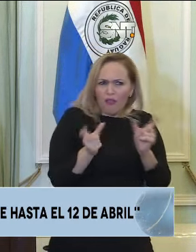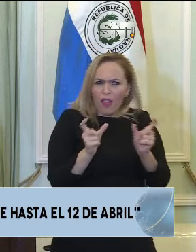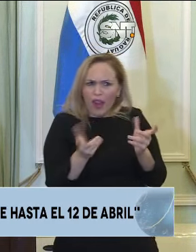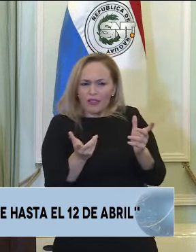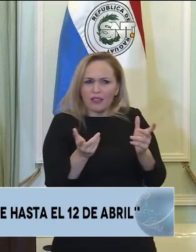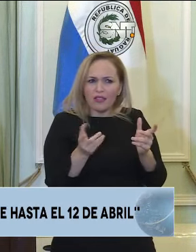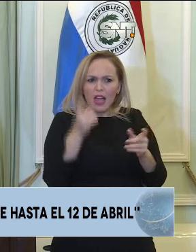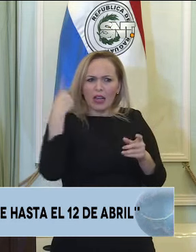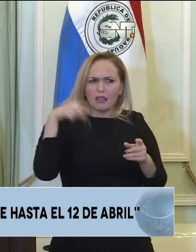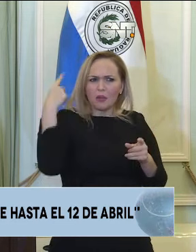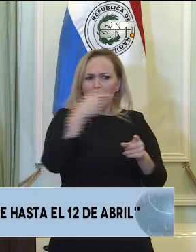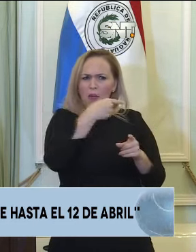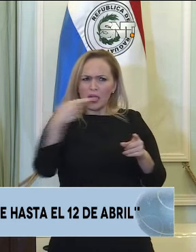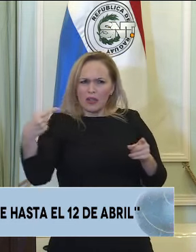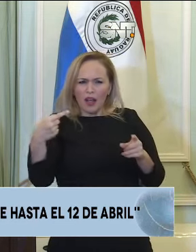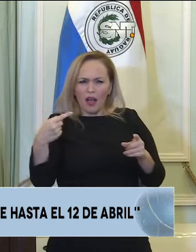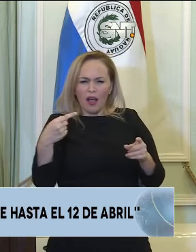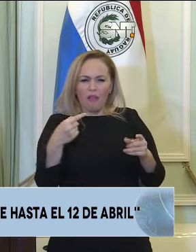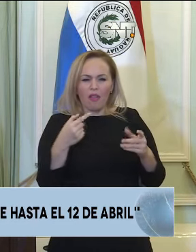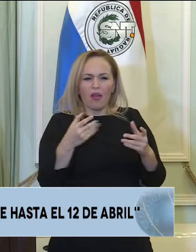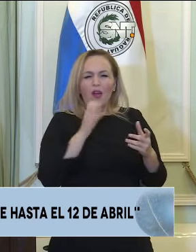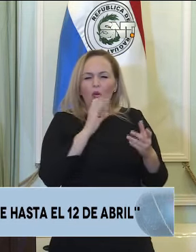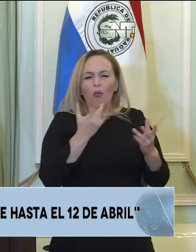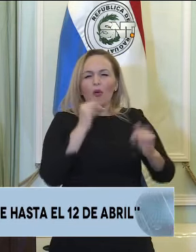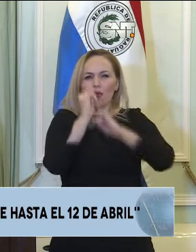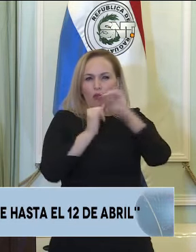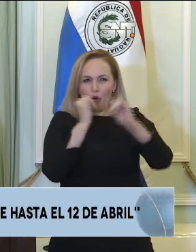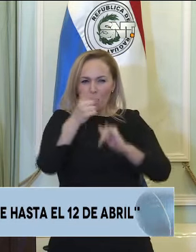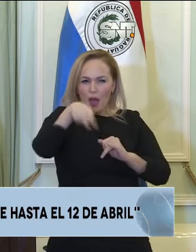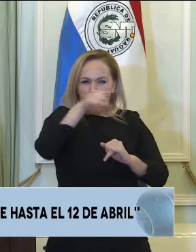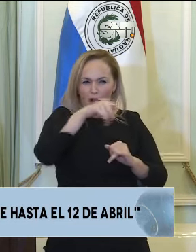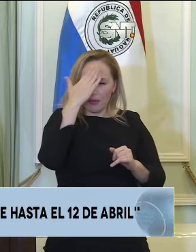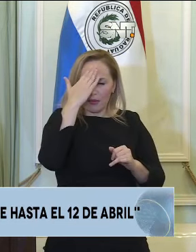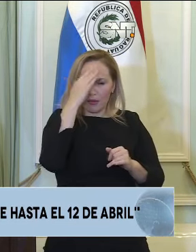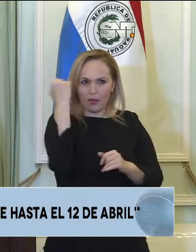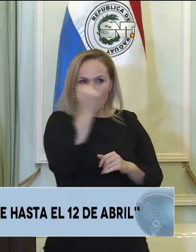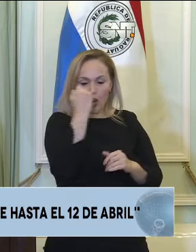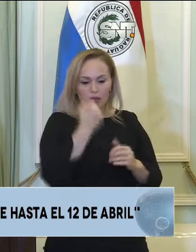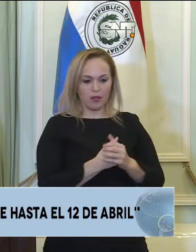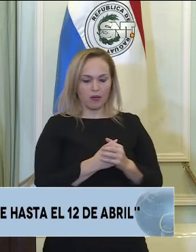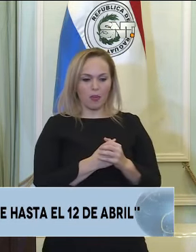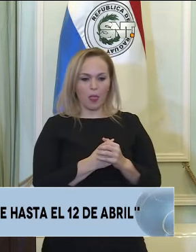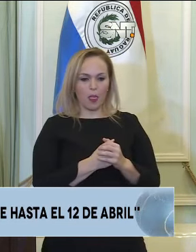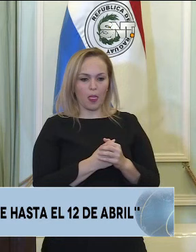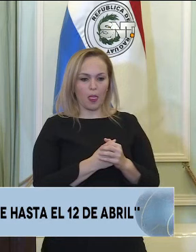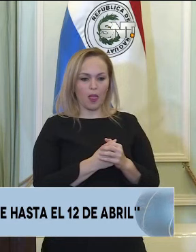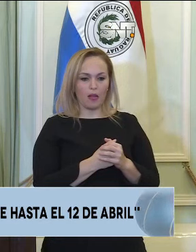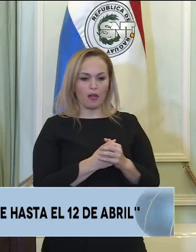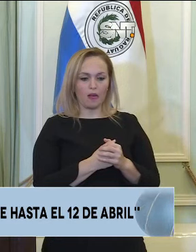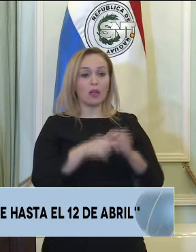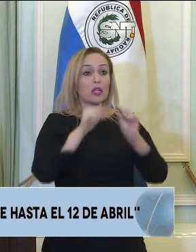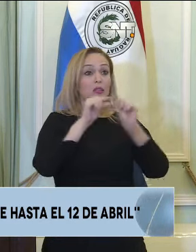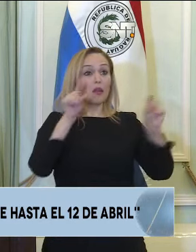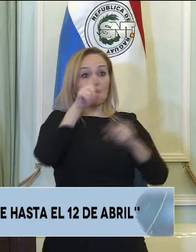con respecto a la semana pasada. Eso es muy importante informar a la ciudadanía, ministra. Bien, en primer lugar, en cuanto a productos